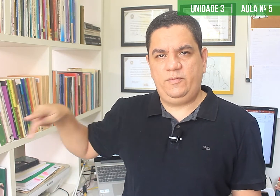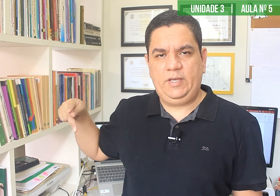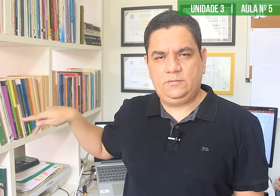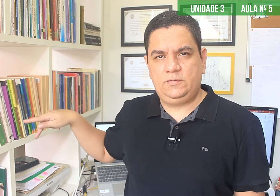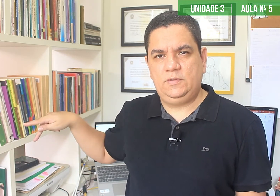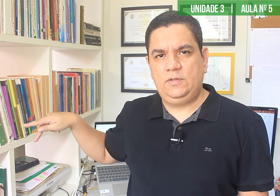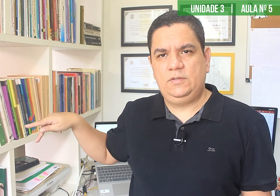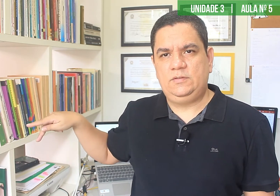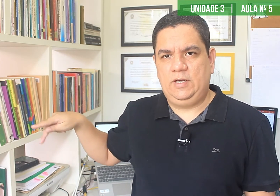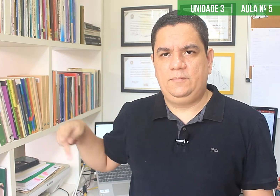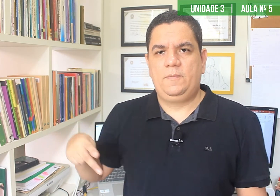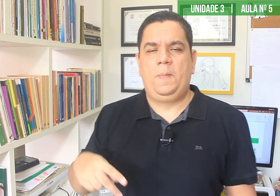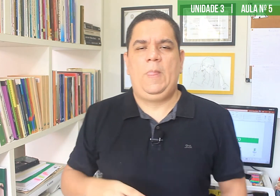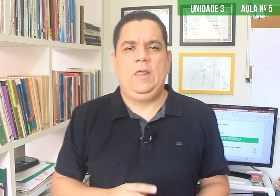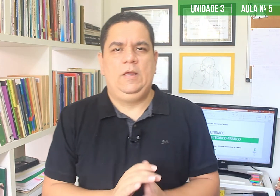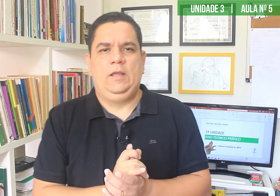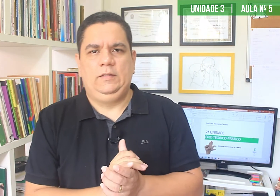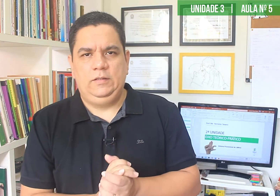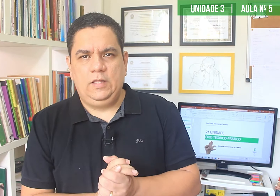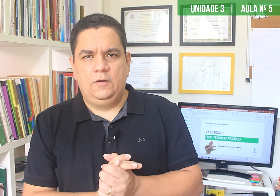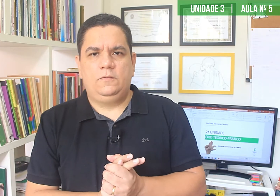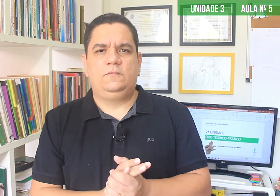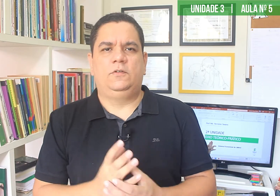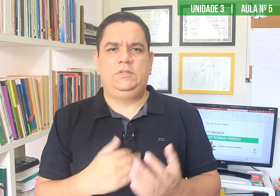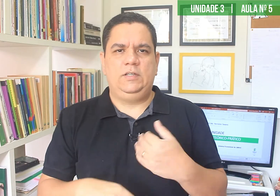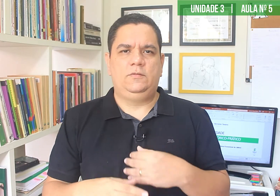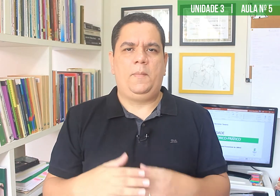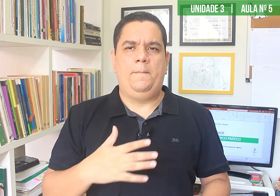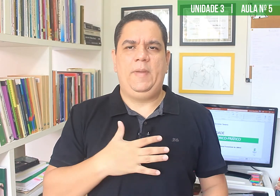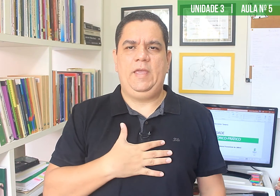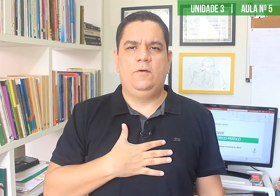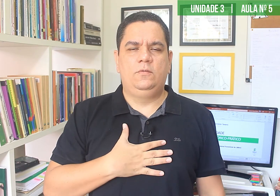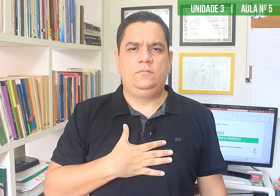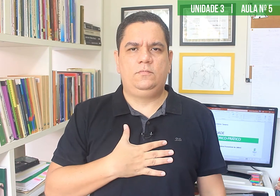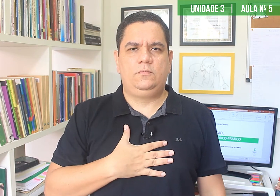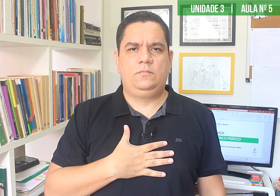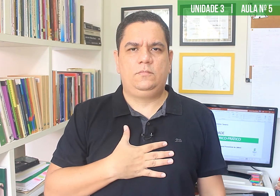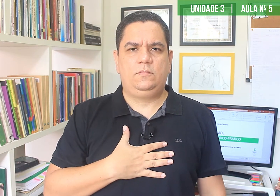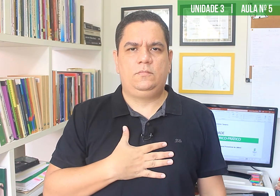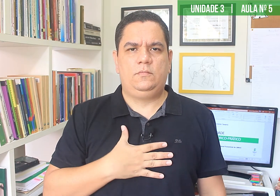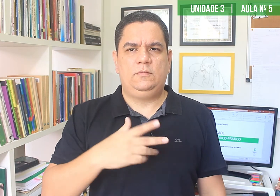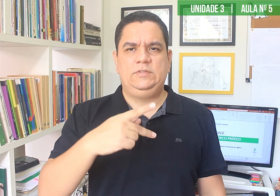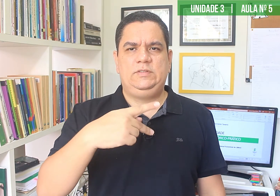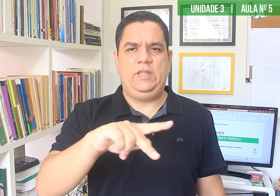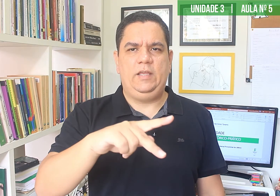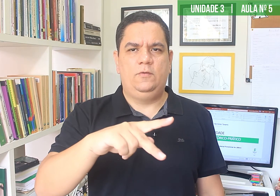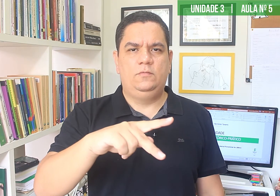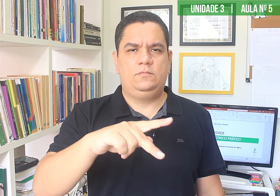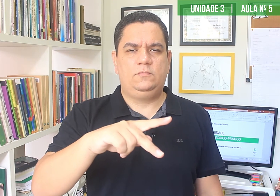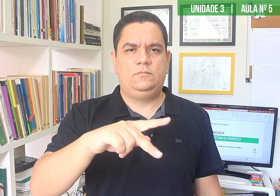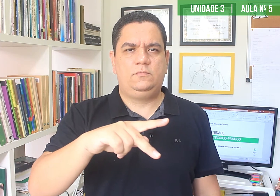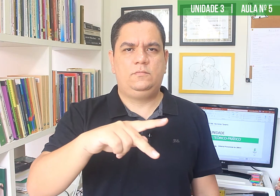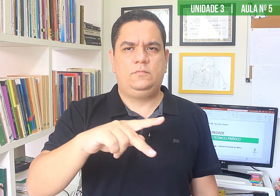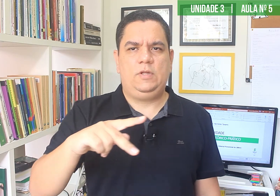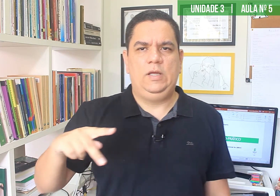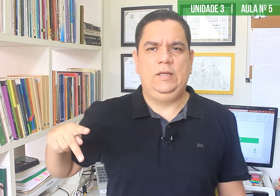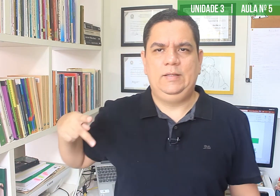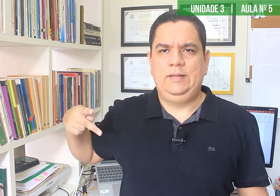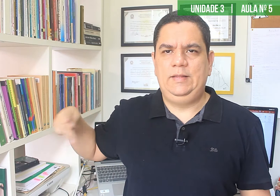movimentos. Tá? Então, voltando, meu, teu, dele